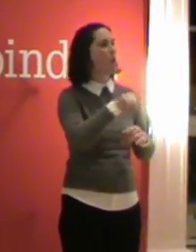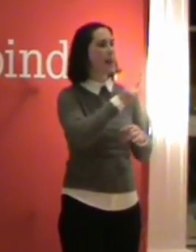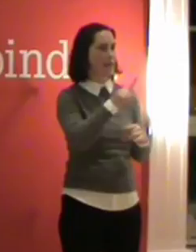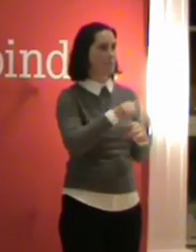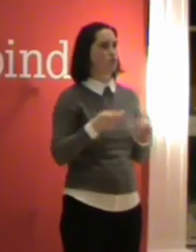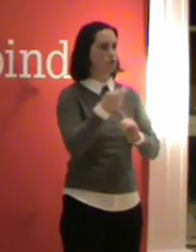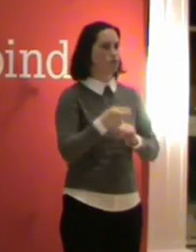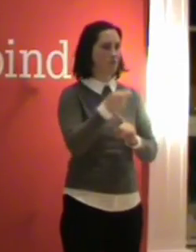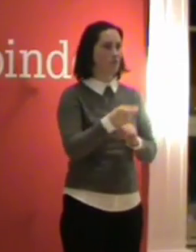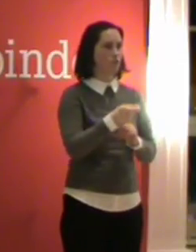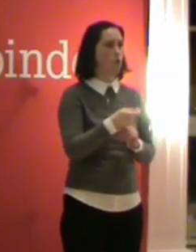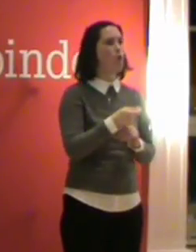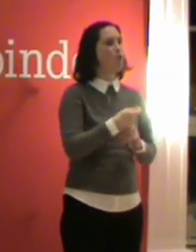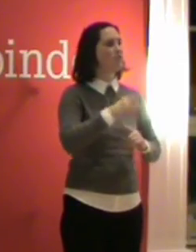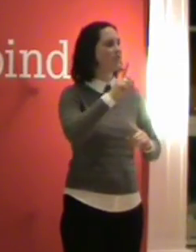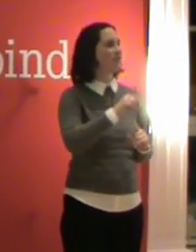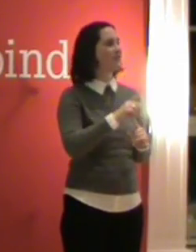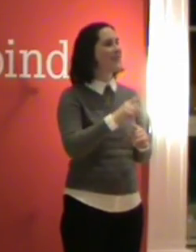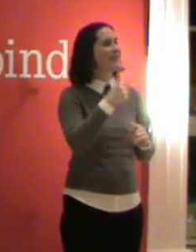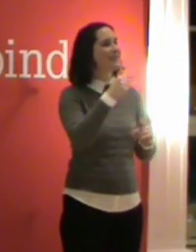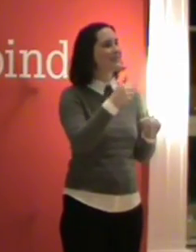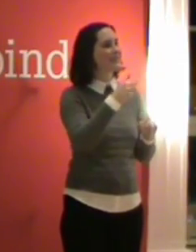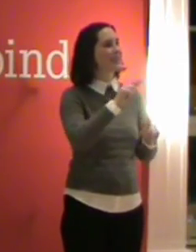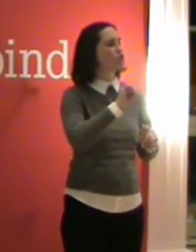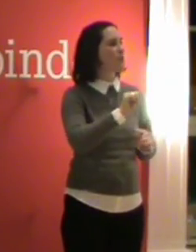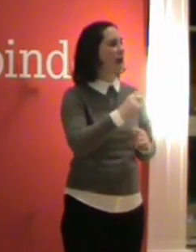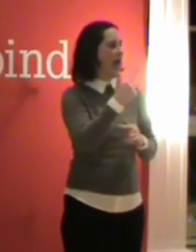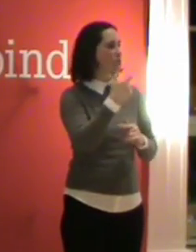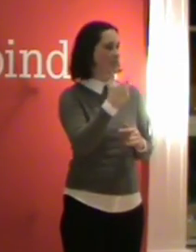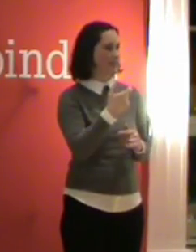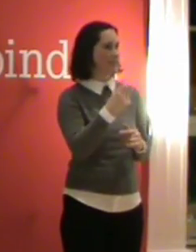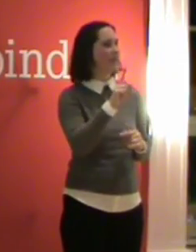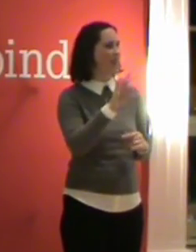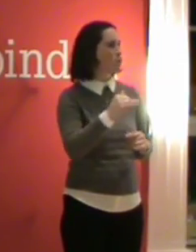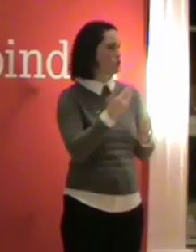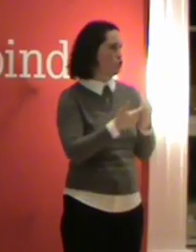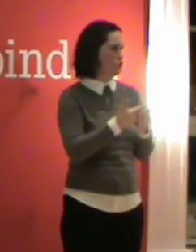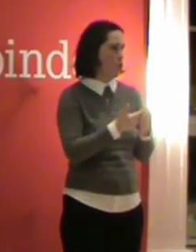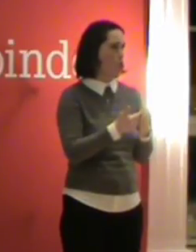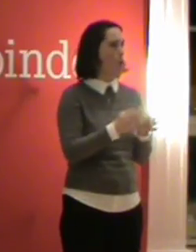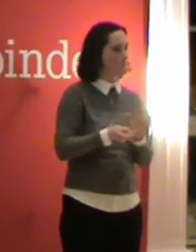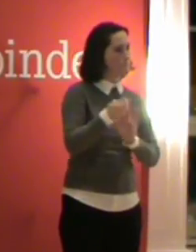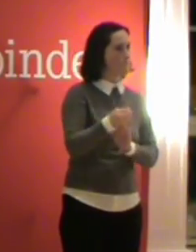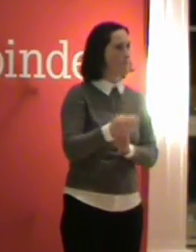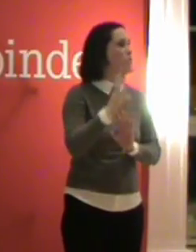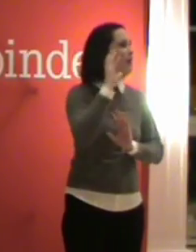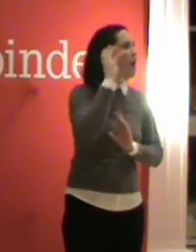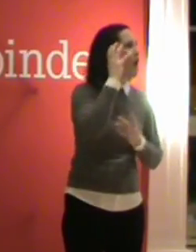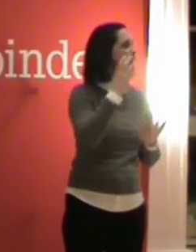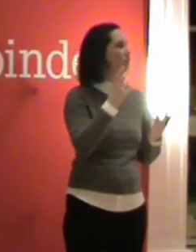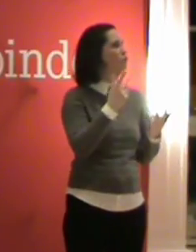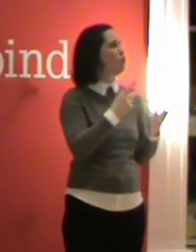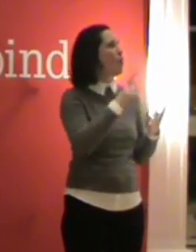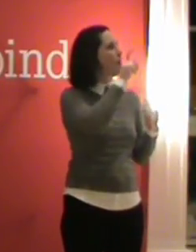und dem Daumenkind Halle e.V. Das Besondere an diesem Projekt war, dass dort nicht im Radio über Menschen mit